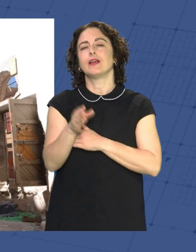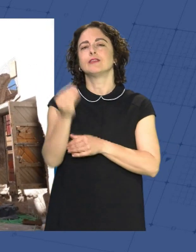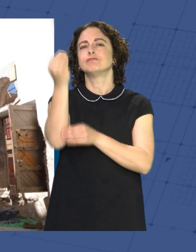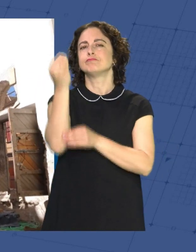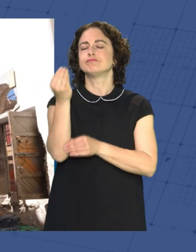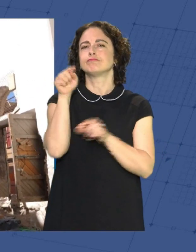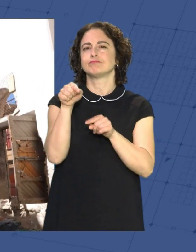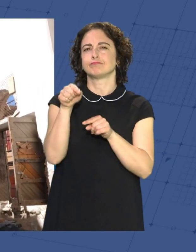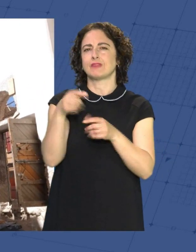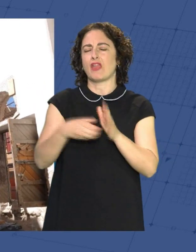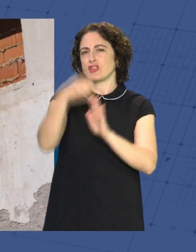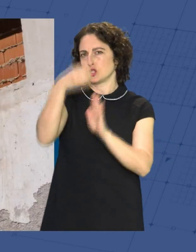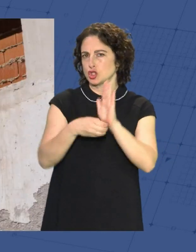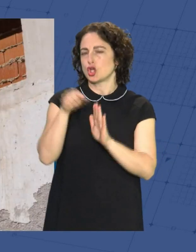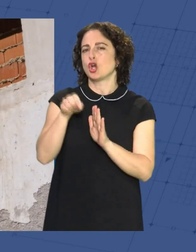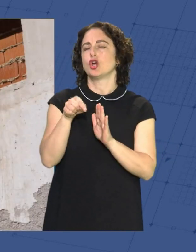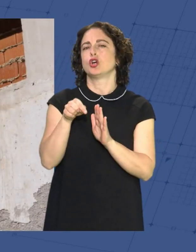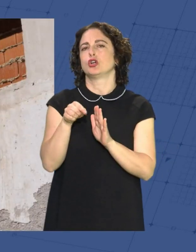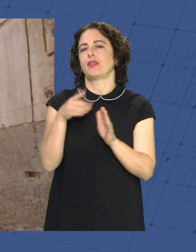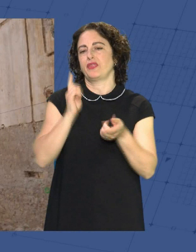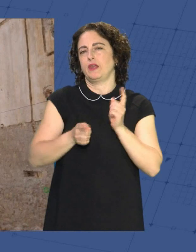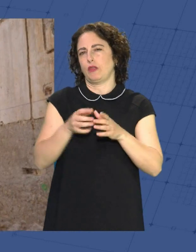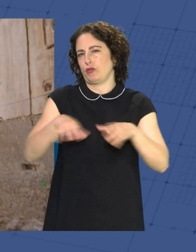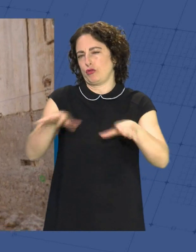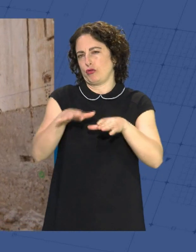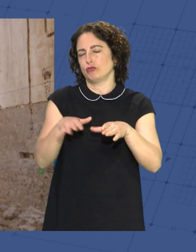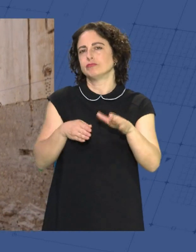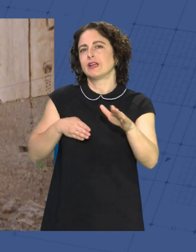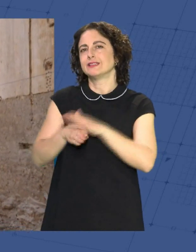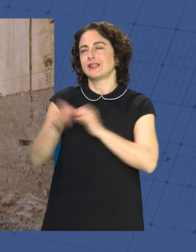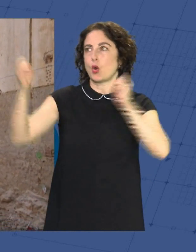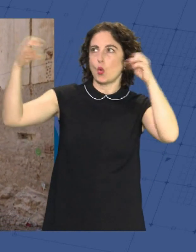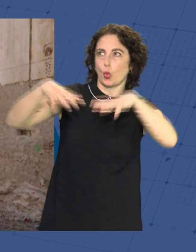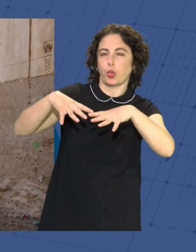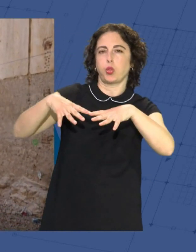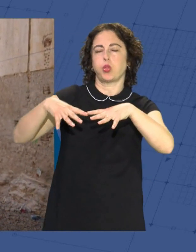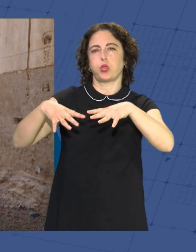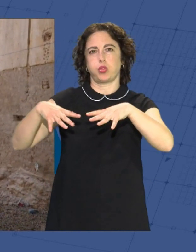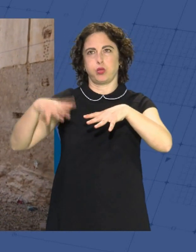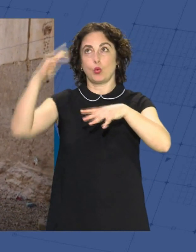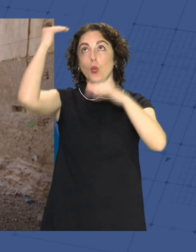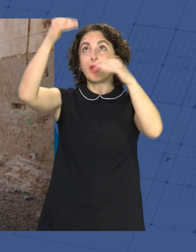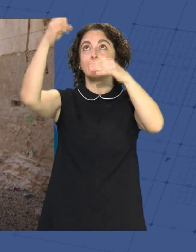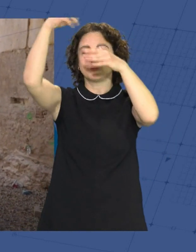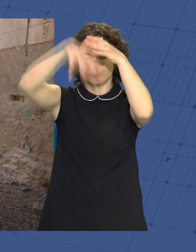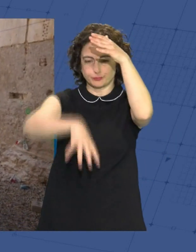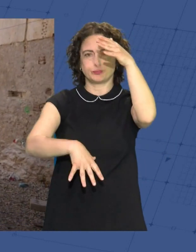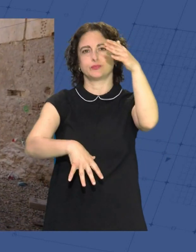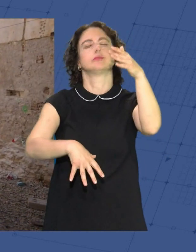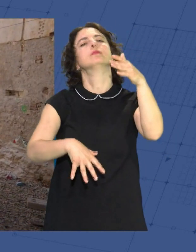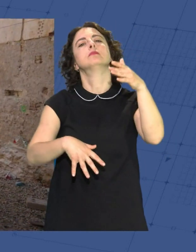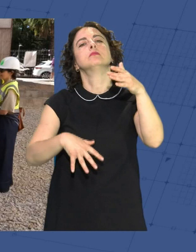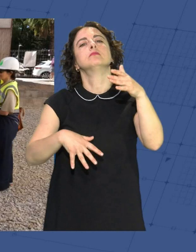contendrá el ascensor y la recepción permitiendo la entrada de luz difusa desde la cubierta y que va a ejercer